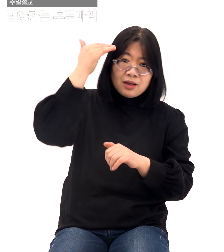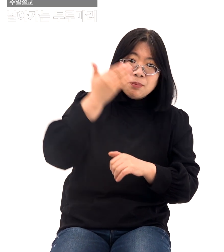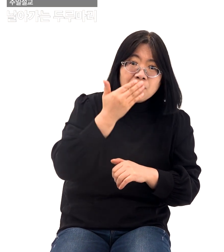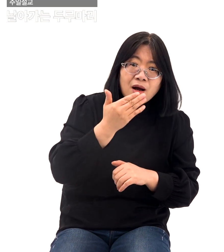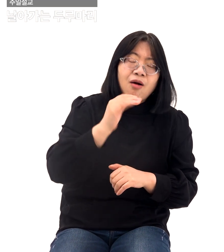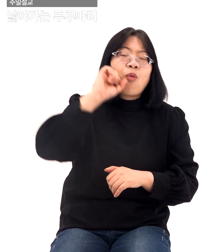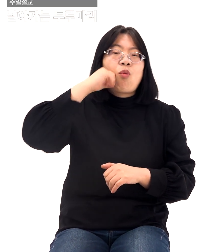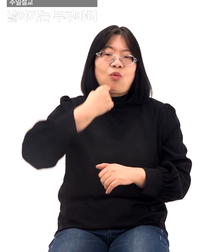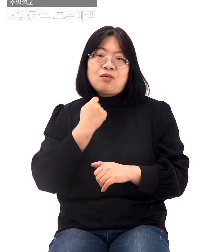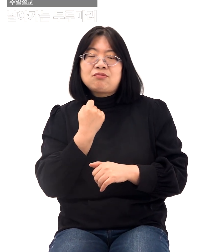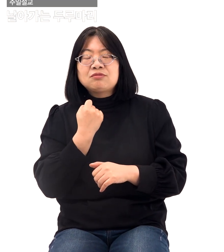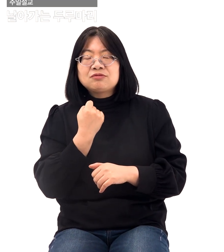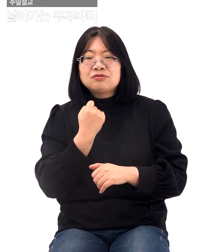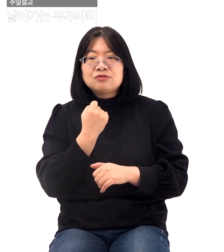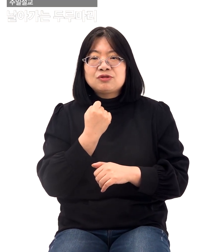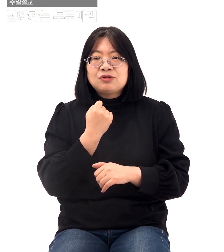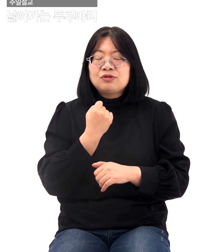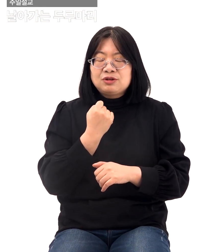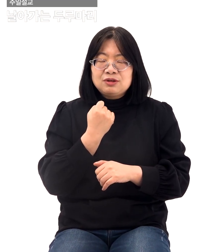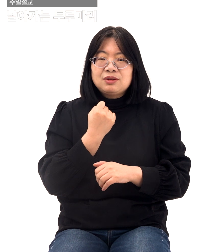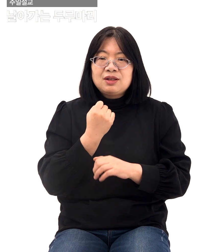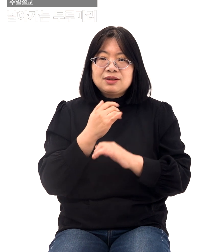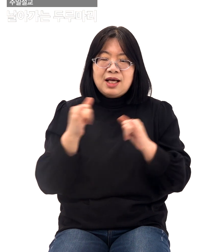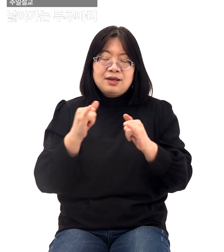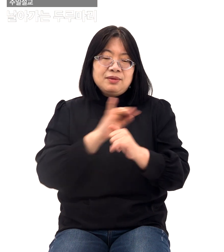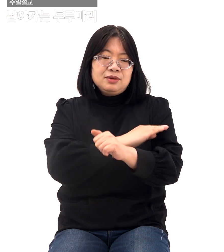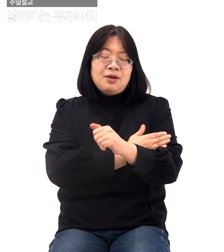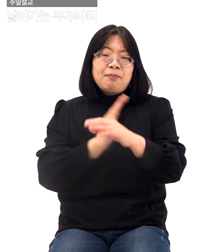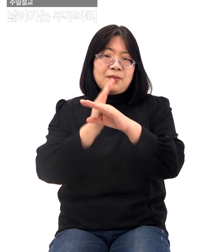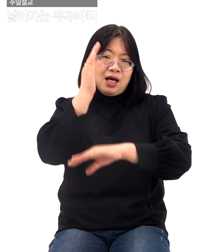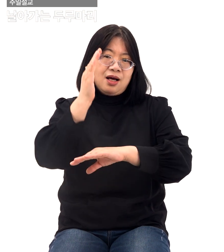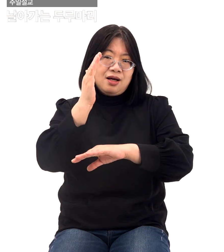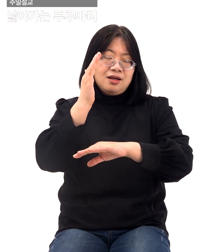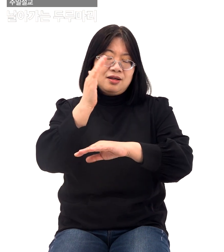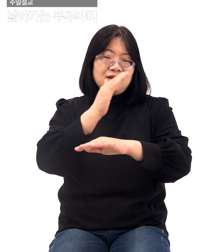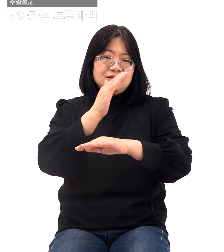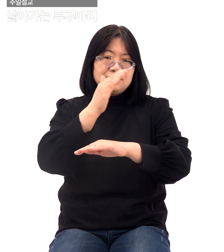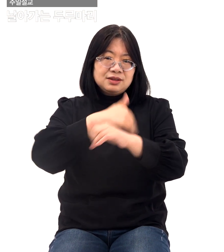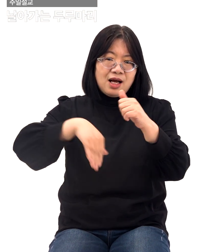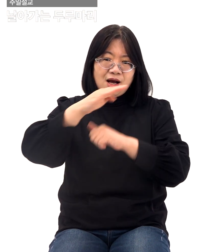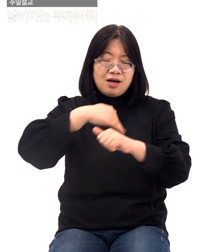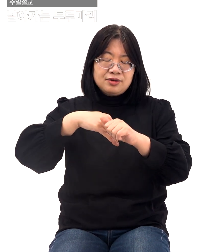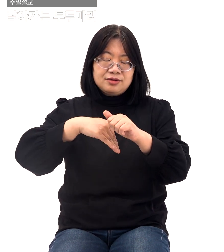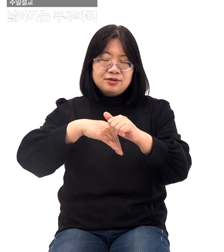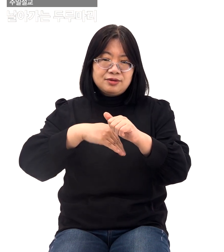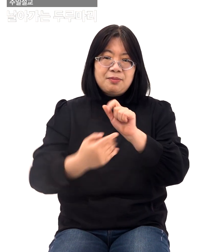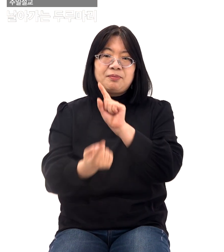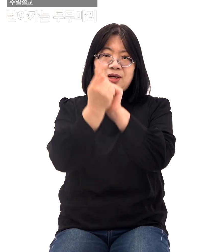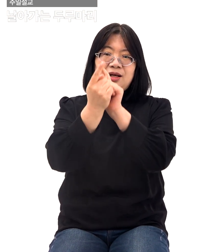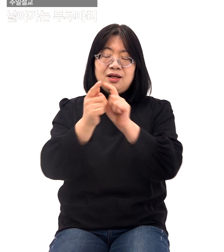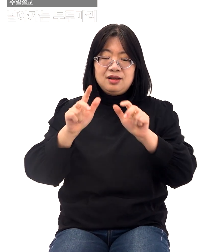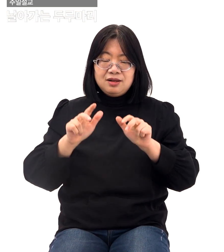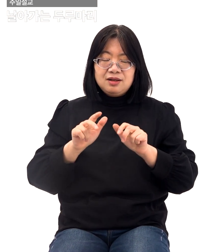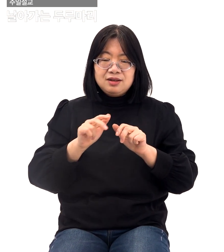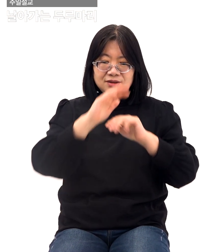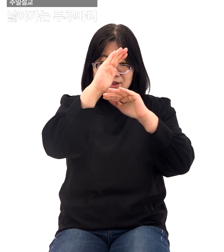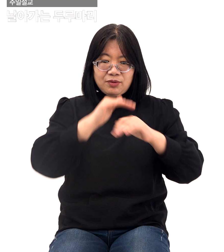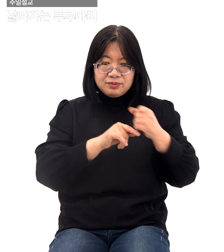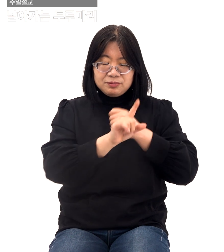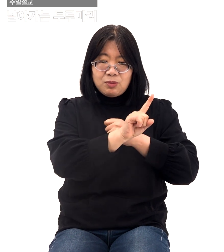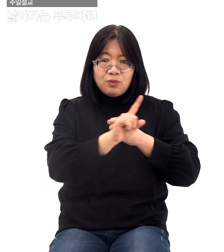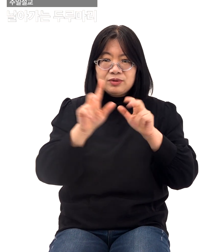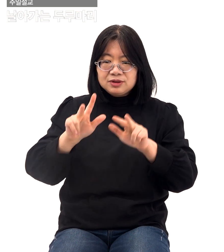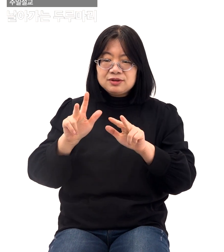광경을 목격하게 되는 겁니다. 이것은 뭘 얘기하냐 하면 지금부터 진행될 모든